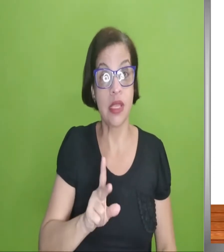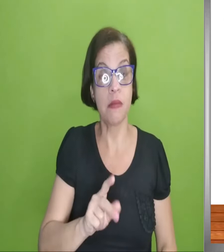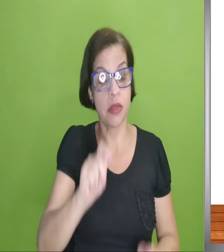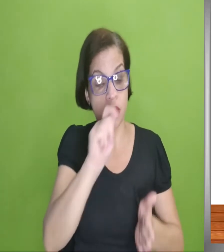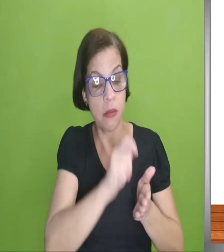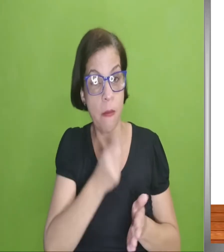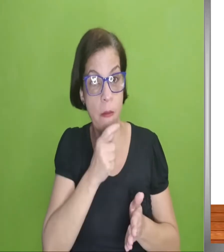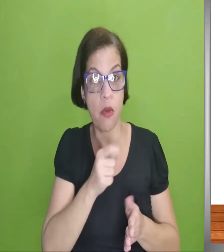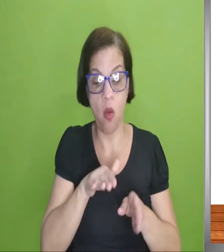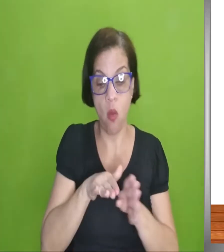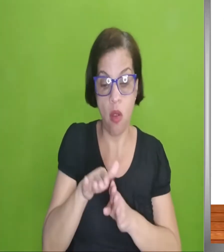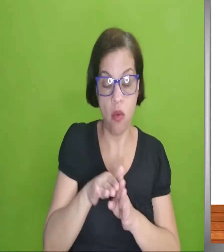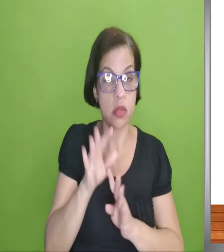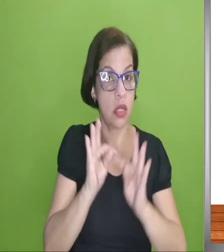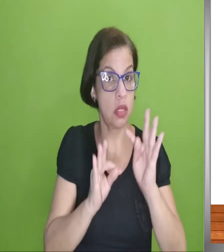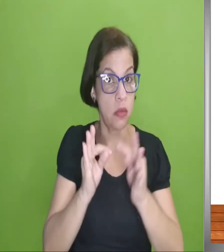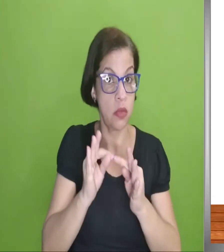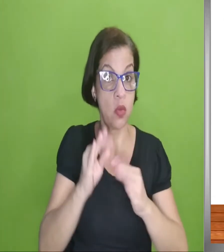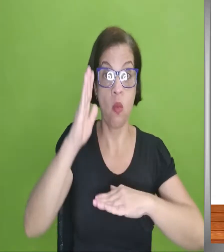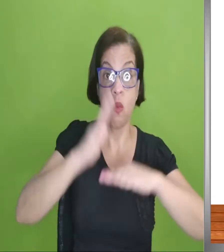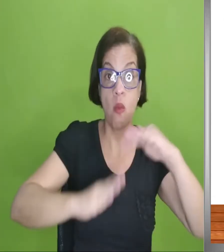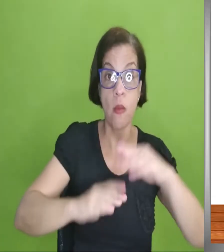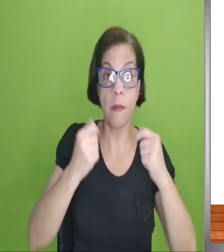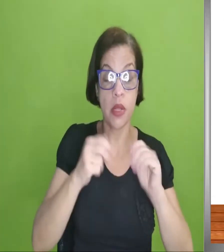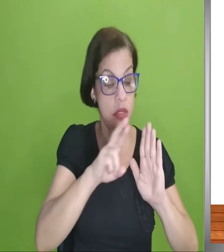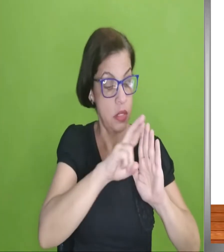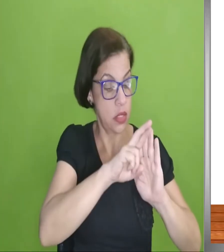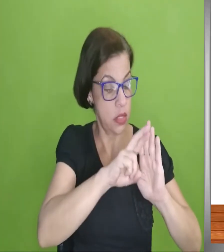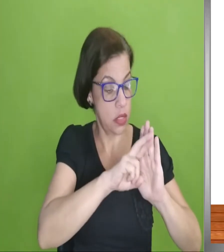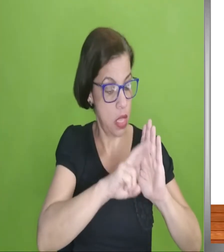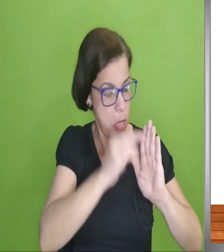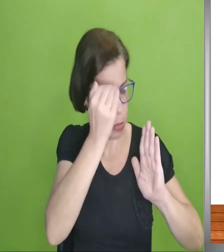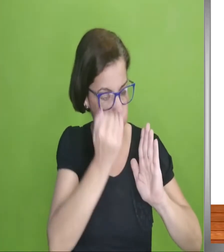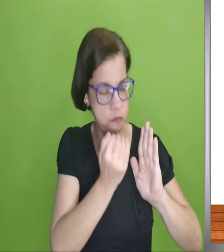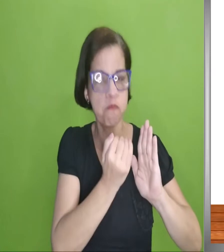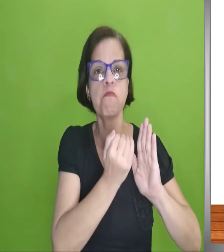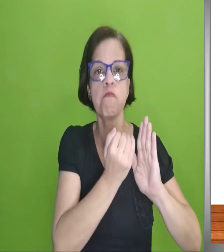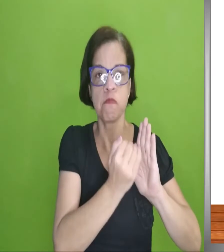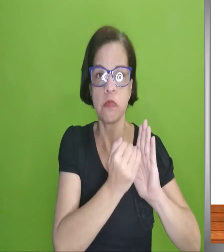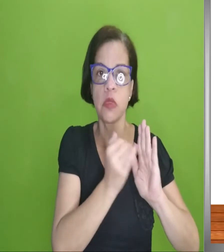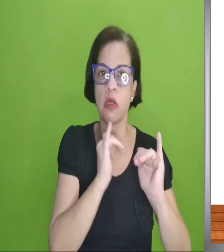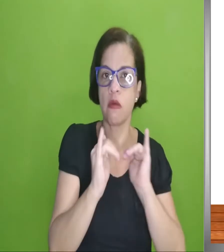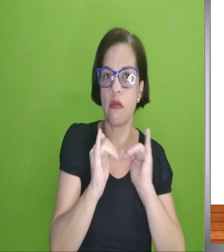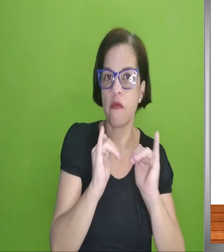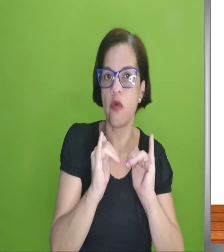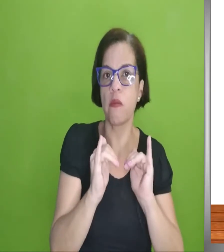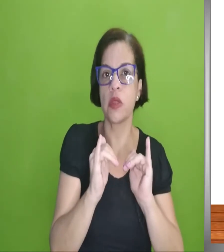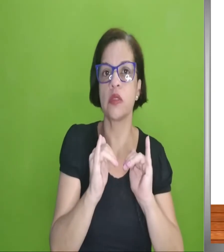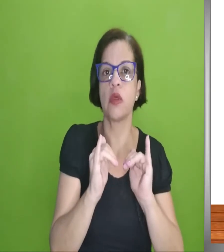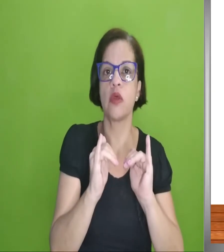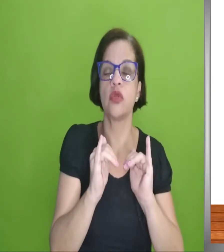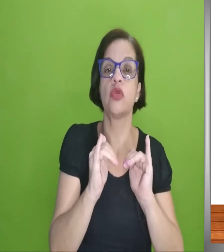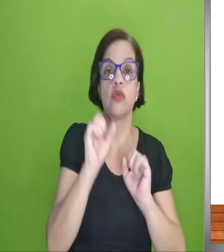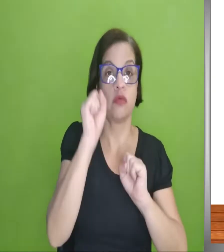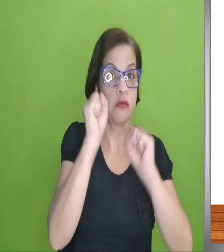medicamento ou orientar um tratamento, o profissional deve seguir os protocolos clínicos e as informações fornecidas